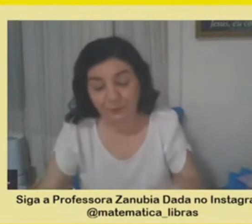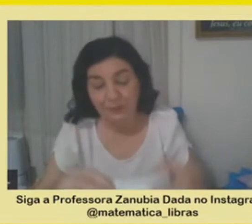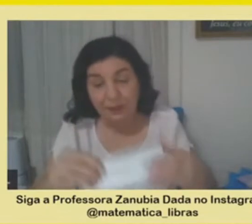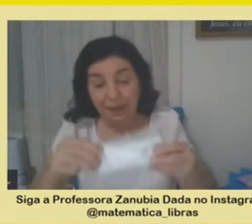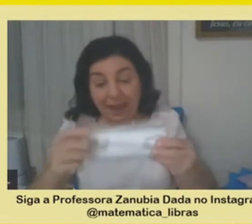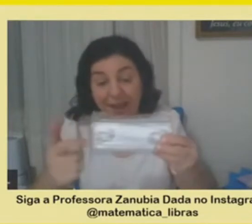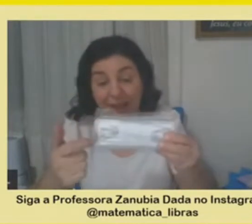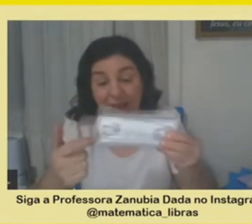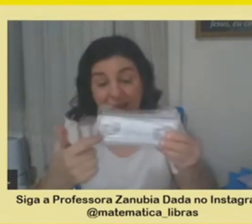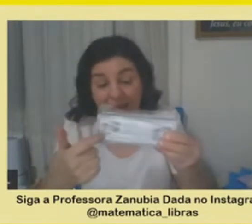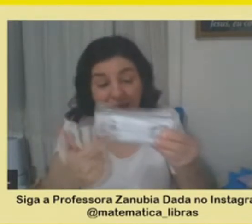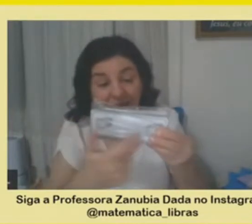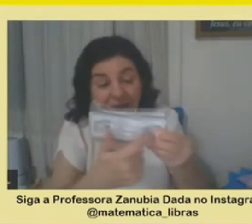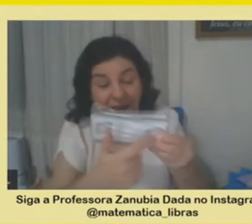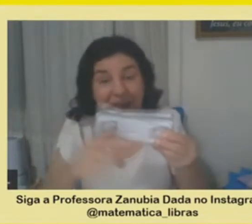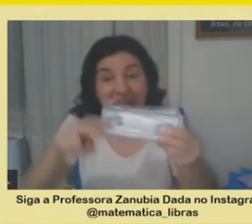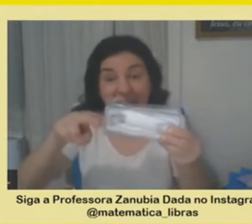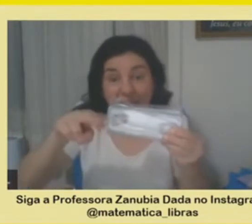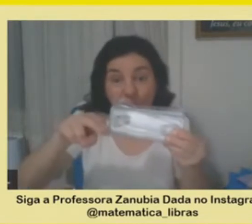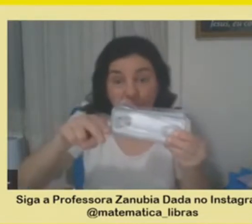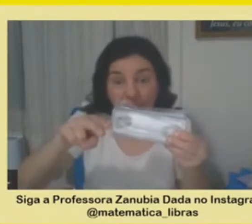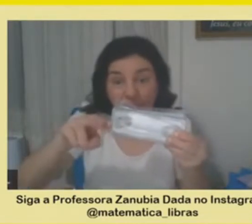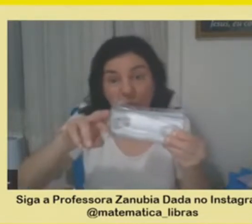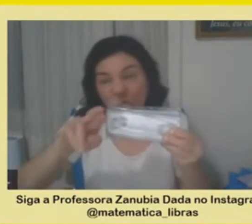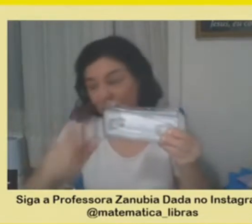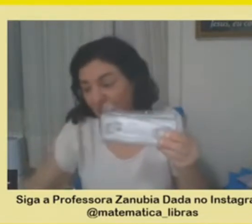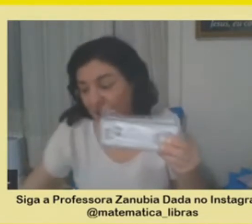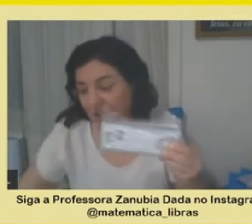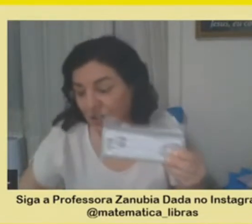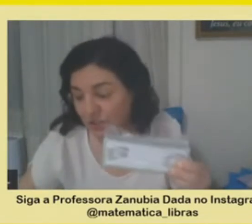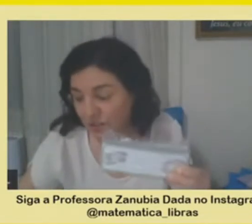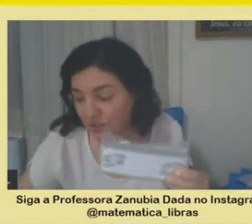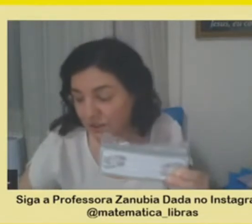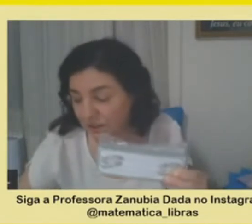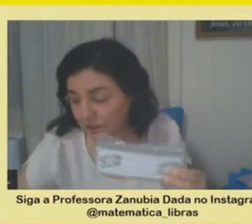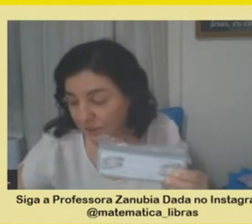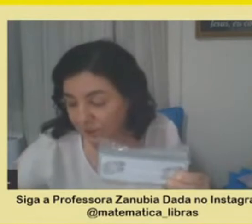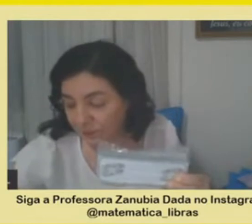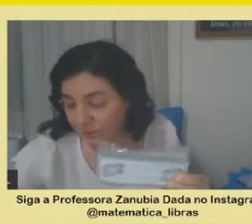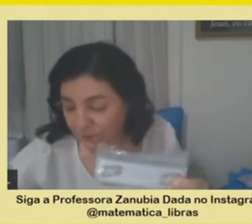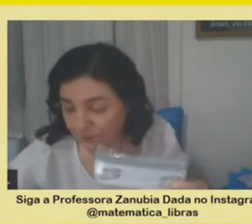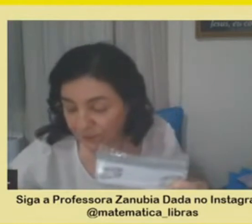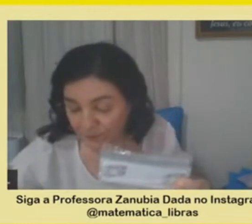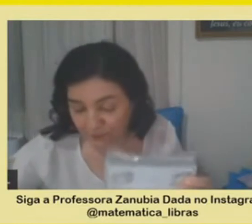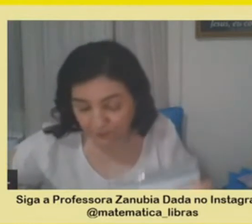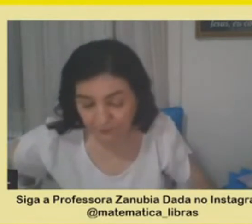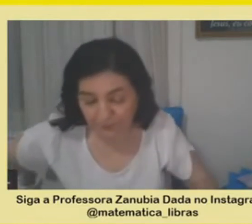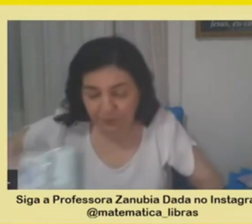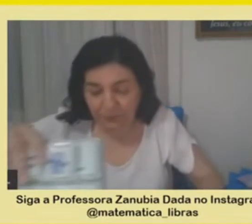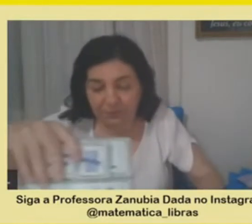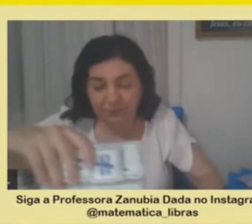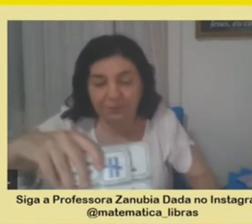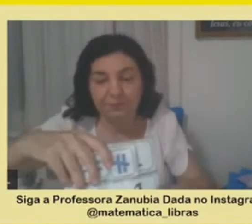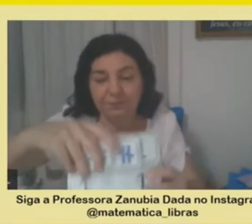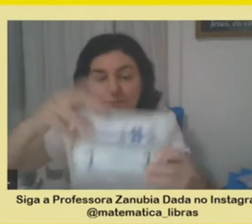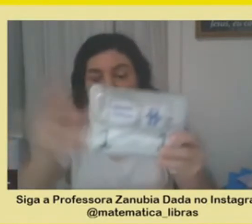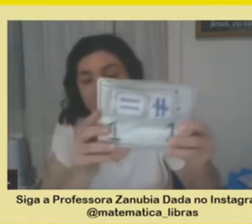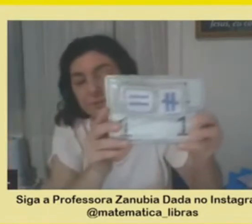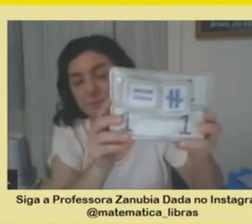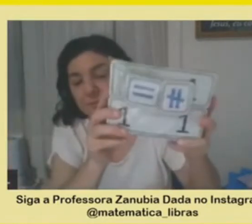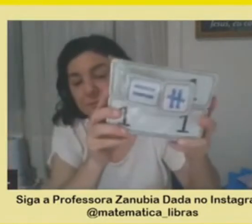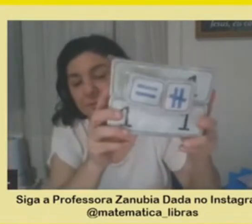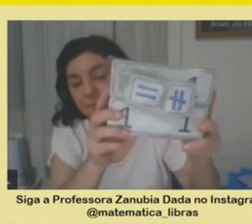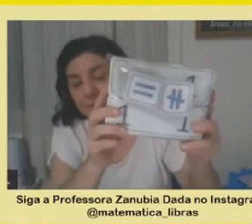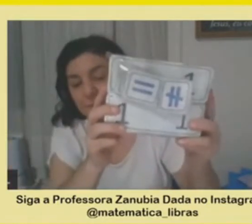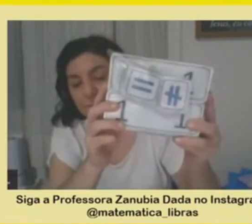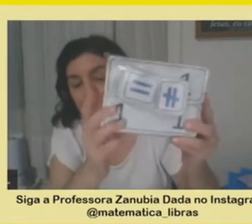Isso, intelectual. O intelectual, ele vai trabalhar com este material aqui para saber